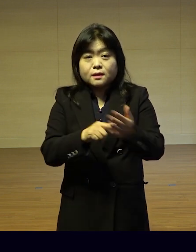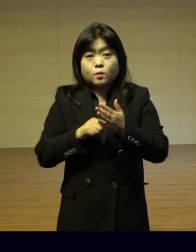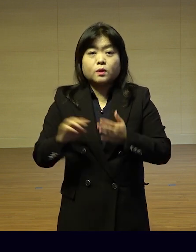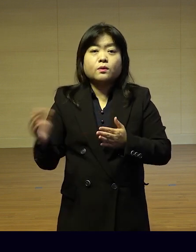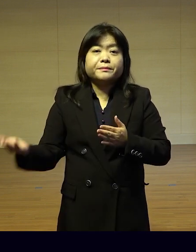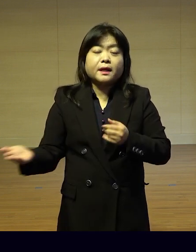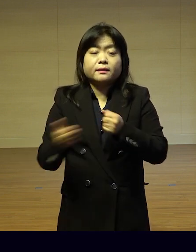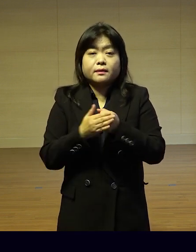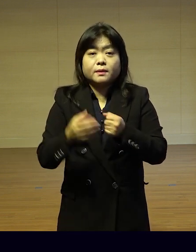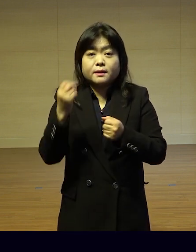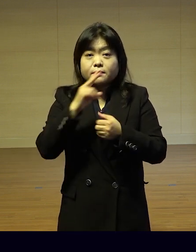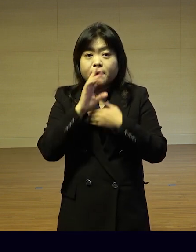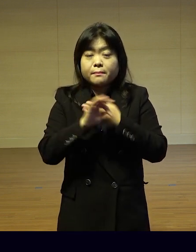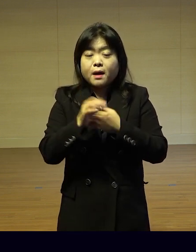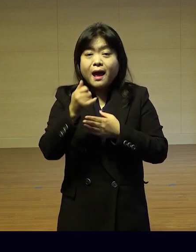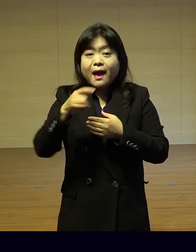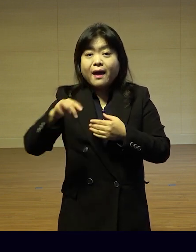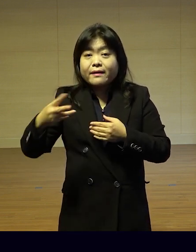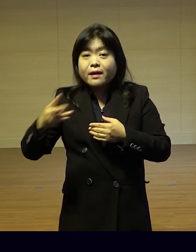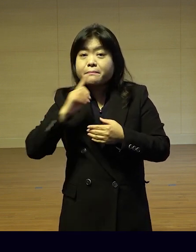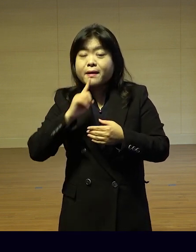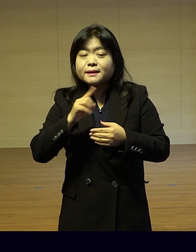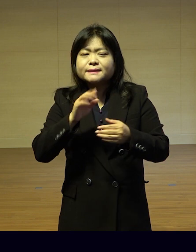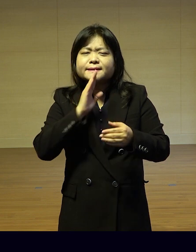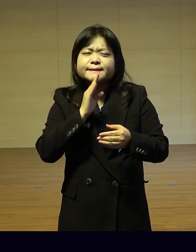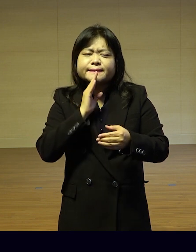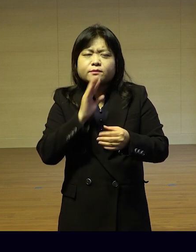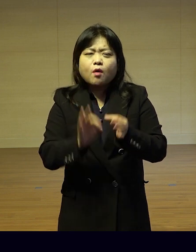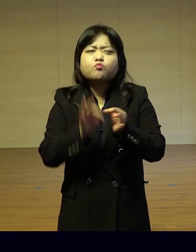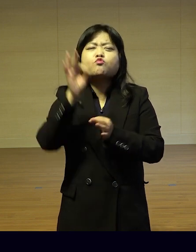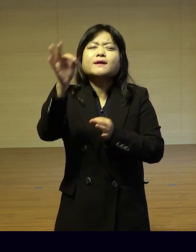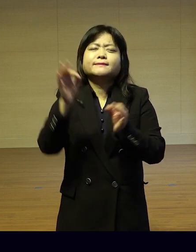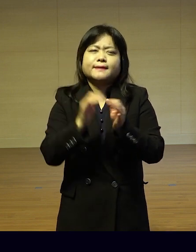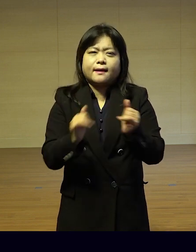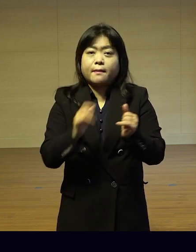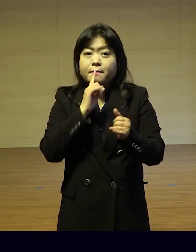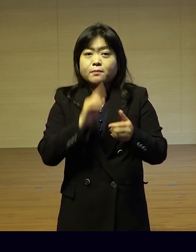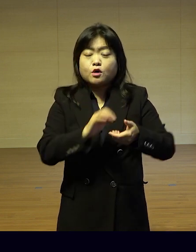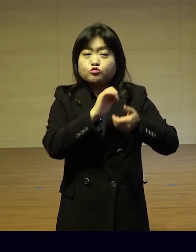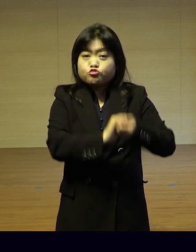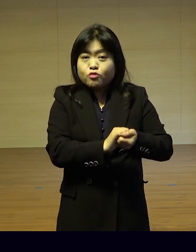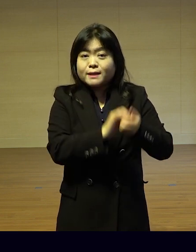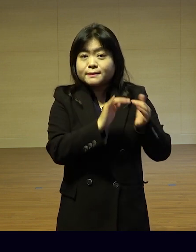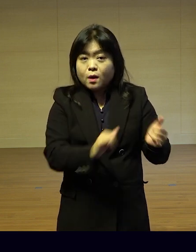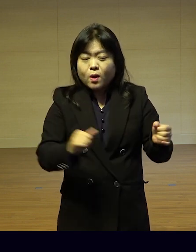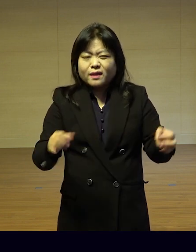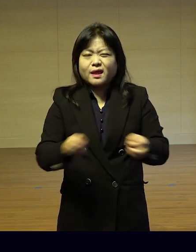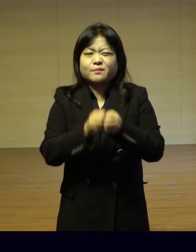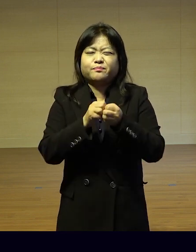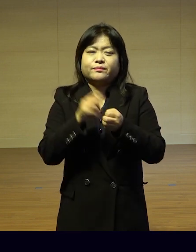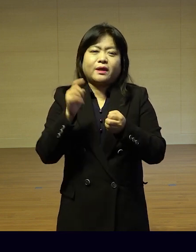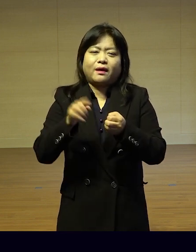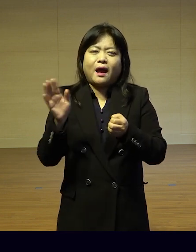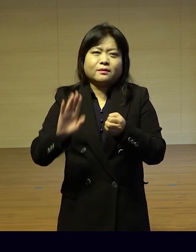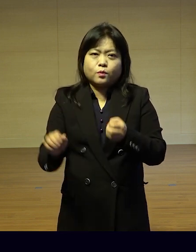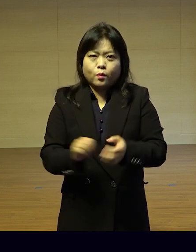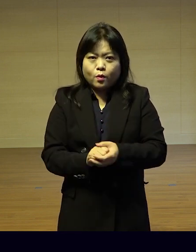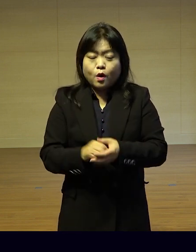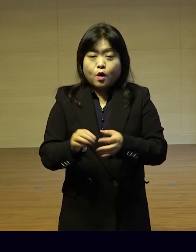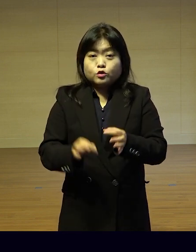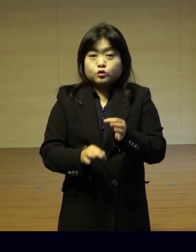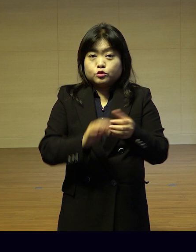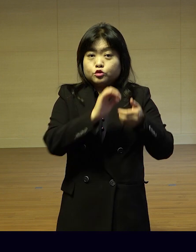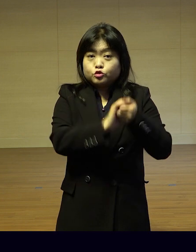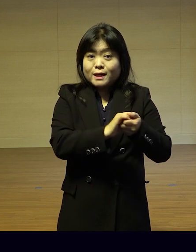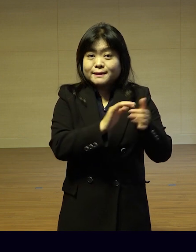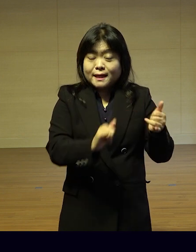한마디로 말씀드리면 해겔이 생각하는 진정한 무한자라고 하는 것은 유한자하고 대립되어 있는 것이 아니고